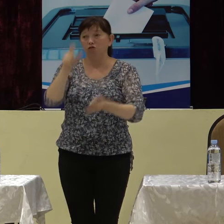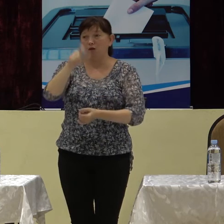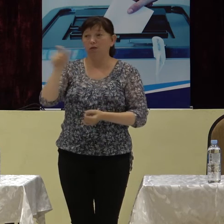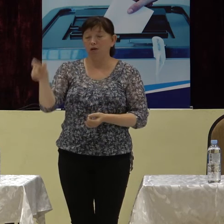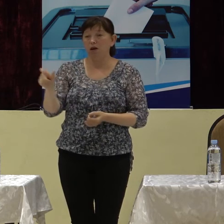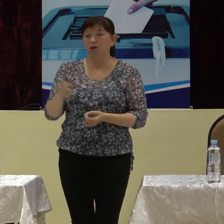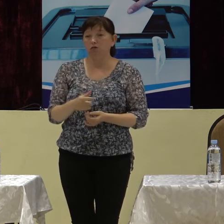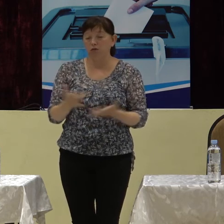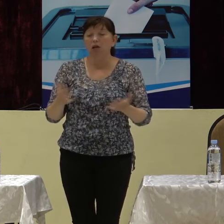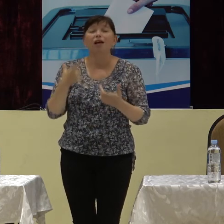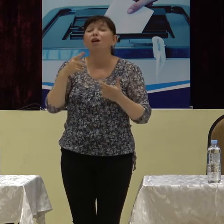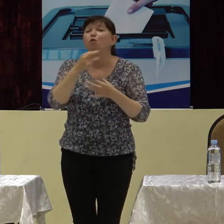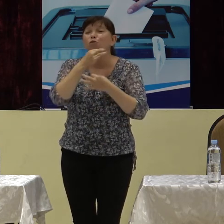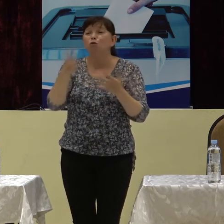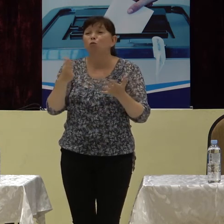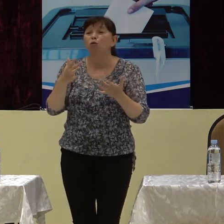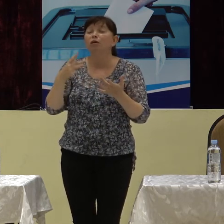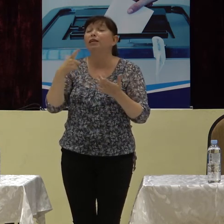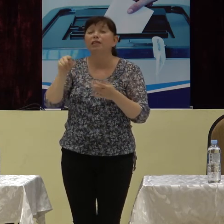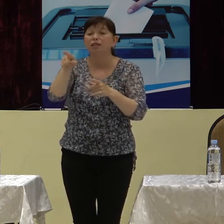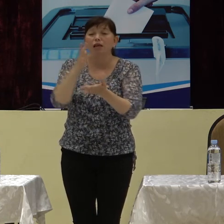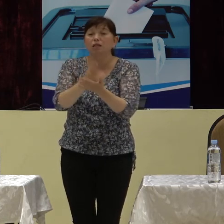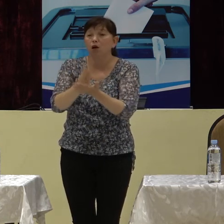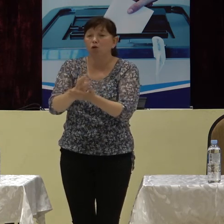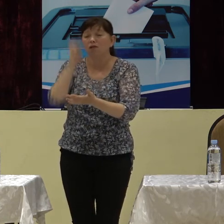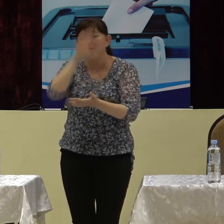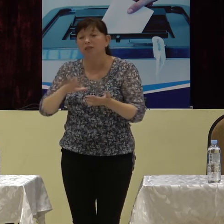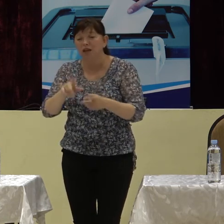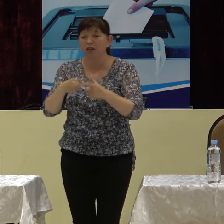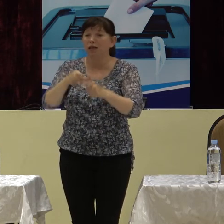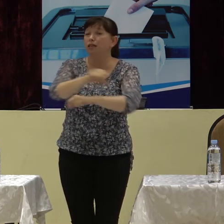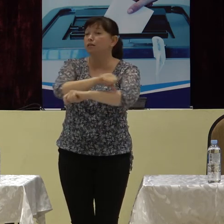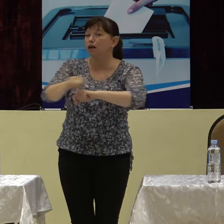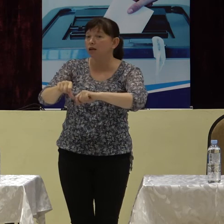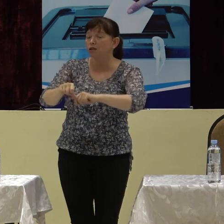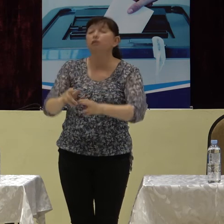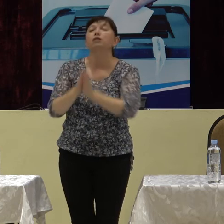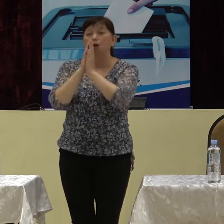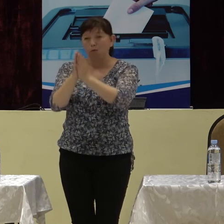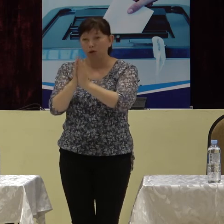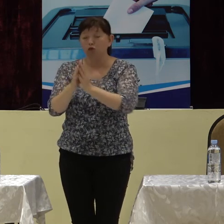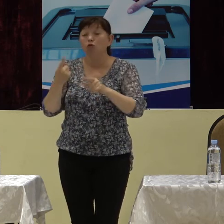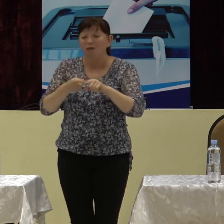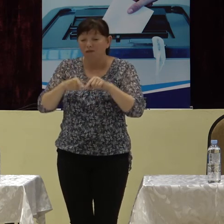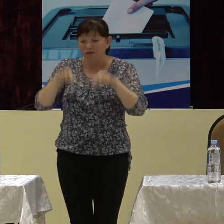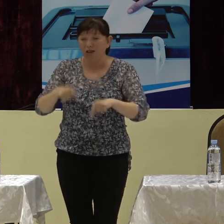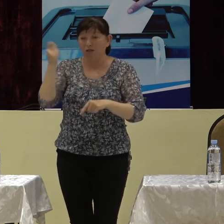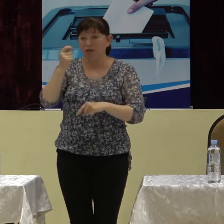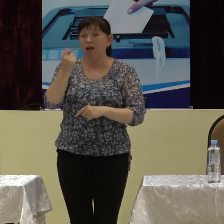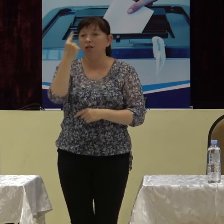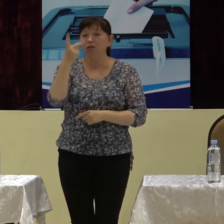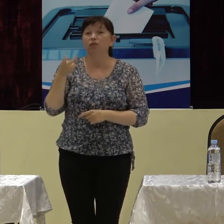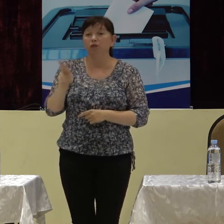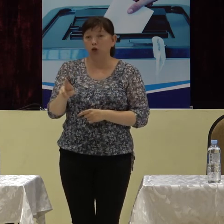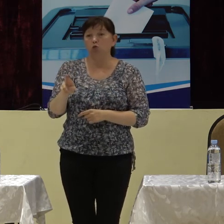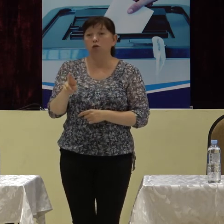cetățeni, oriunde nu vă veți afla, în țară sau peste hotare, vă îndemn în această duminică, pe data de